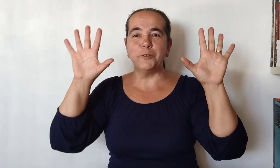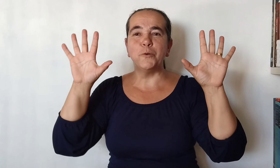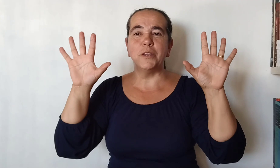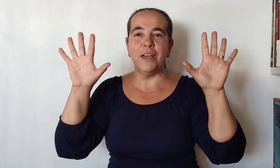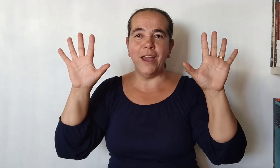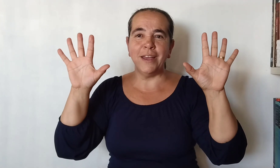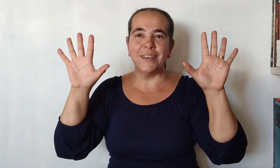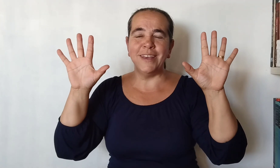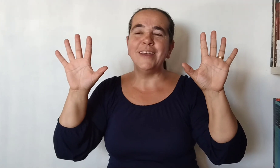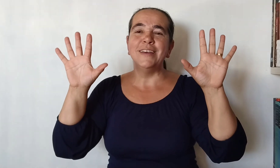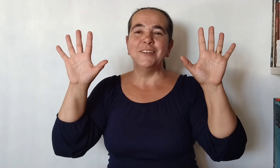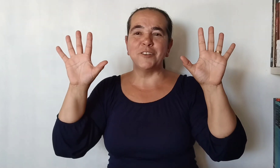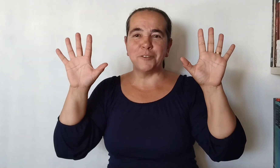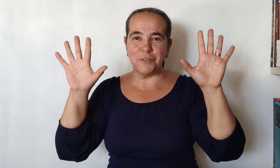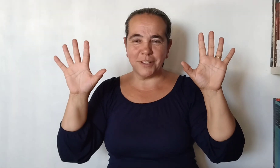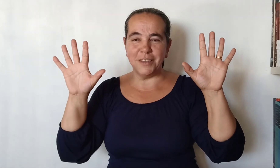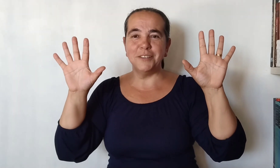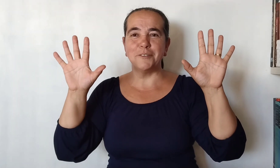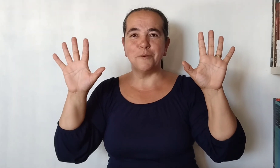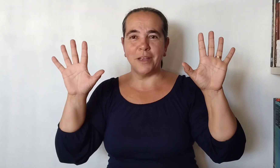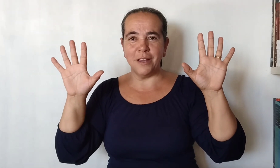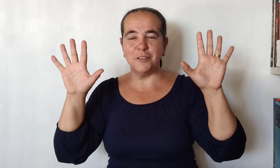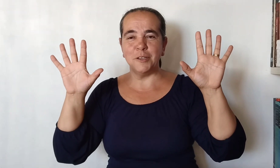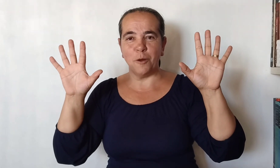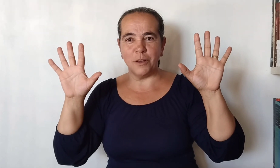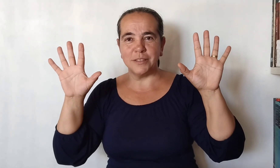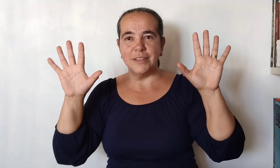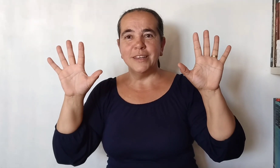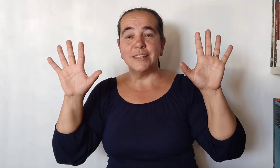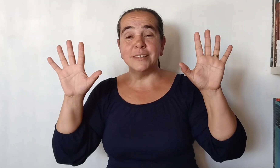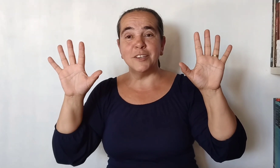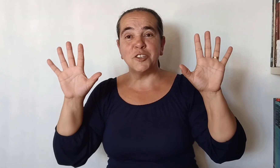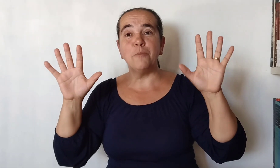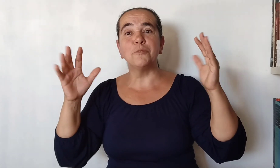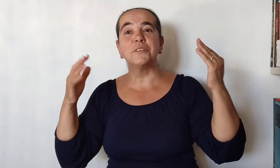claramente o que é que Jesus Cristo quer de nós. Que sejamos